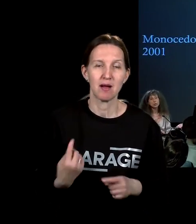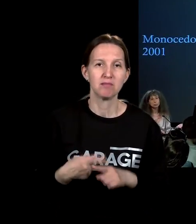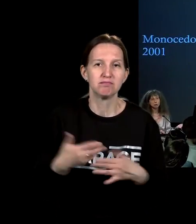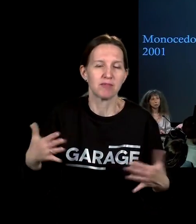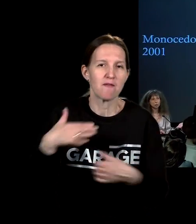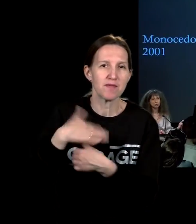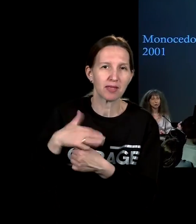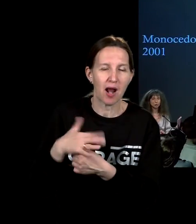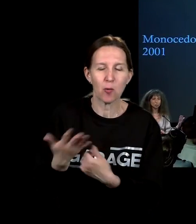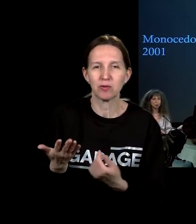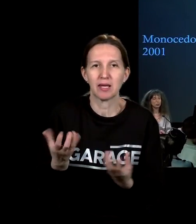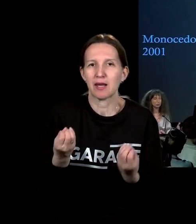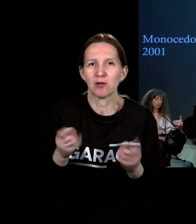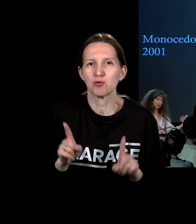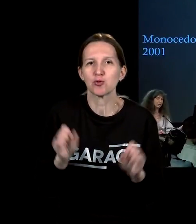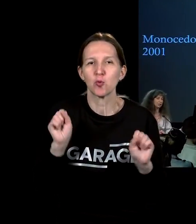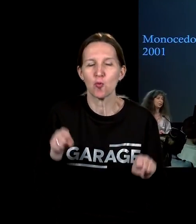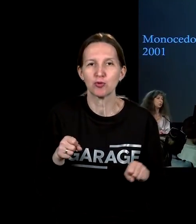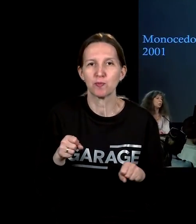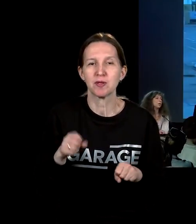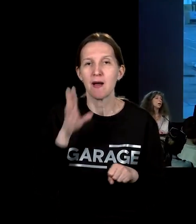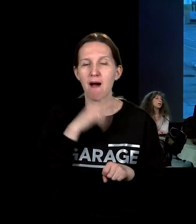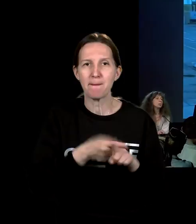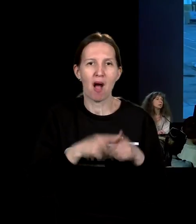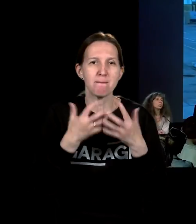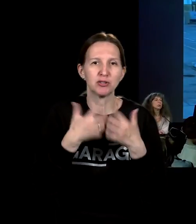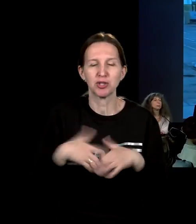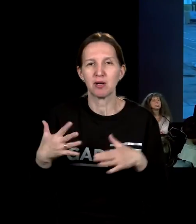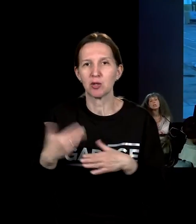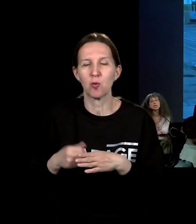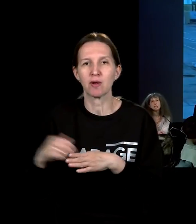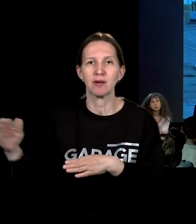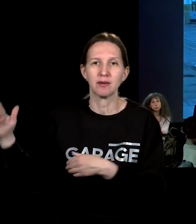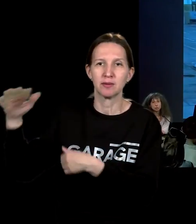Вертолет или чем бы это могло быть, который может садиться на воду. И вот такое вот